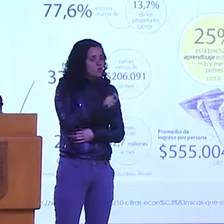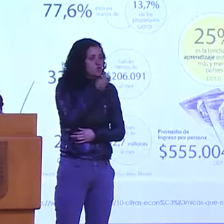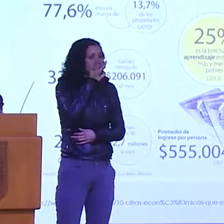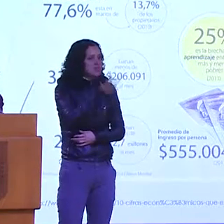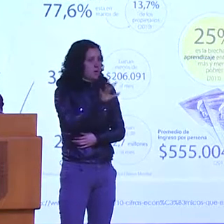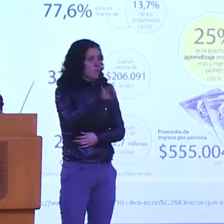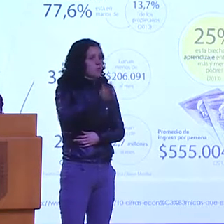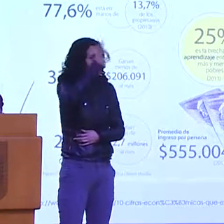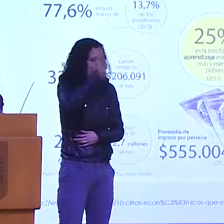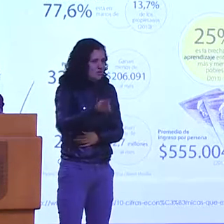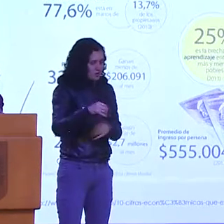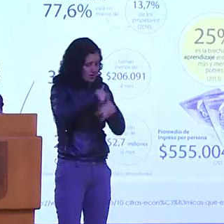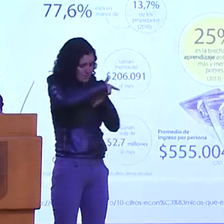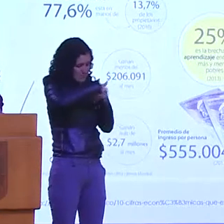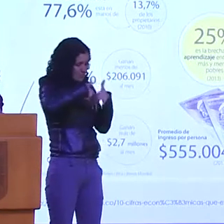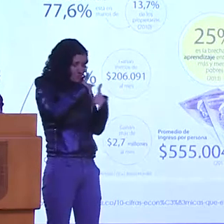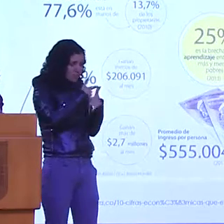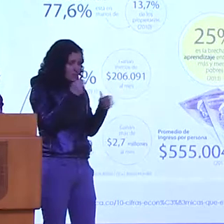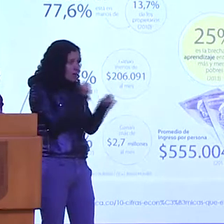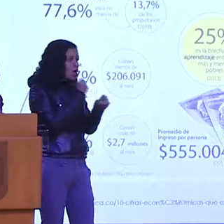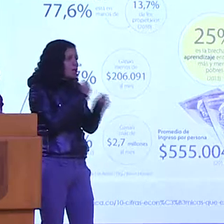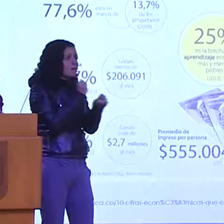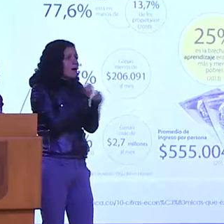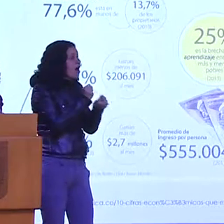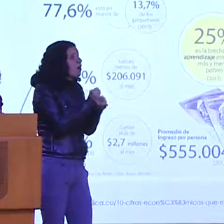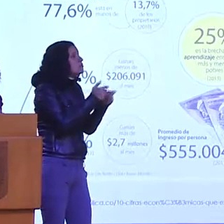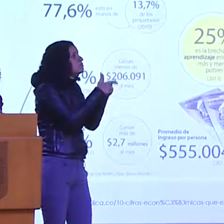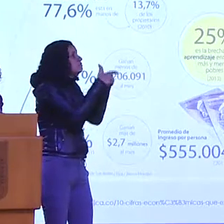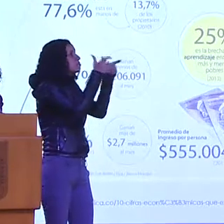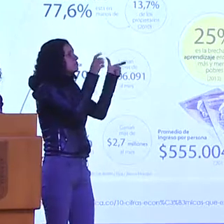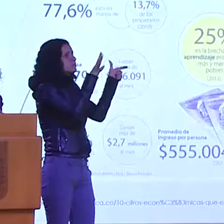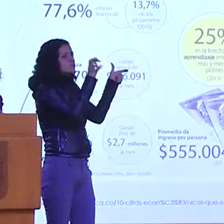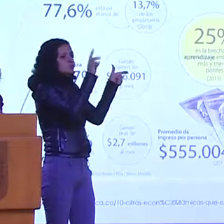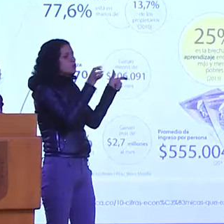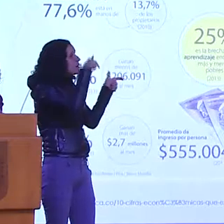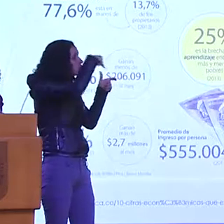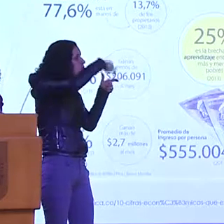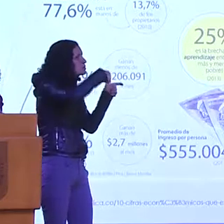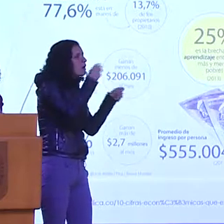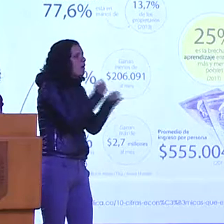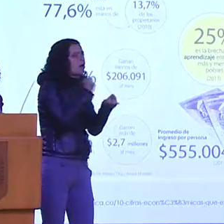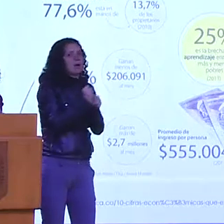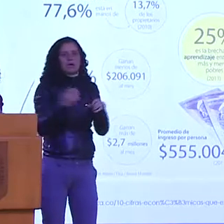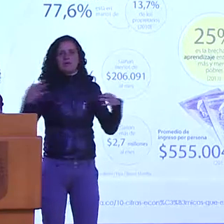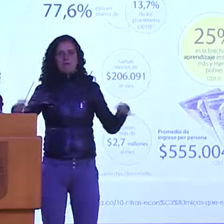48.5% de la población que está trabajando trabaja en la informalidad.